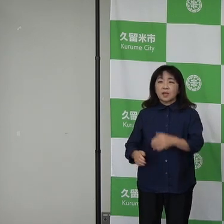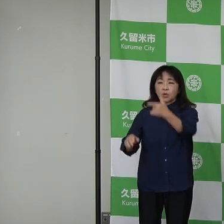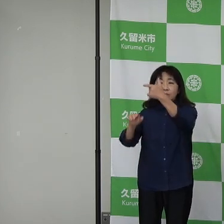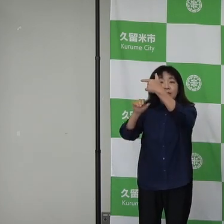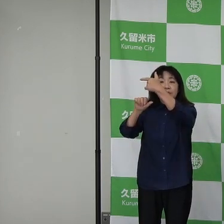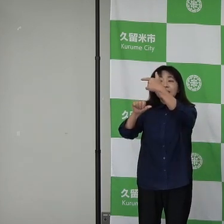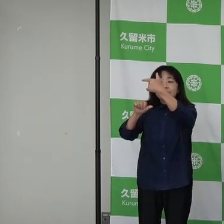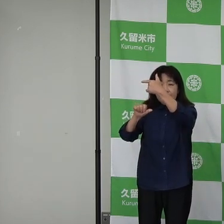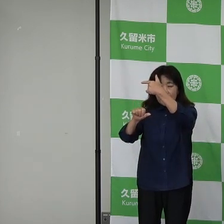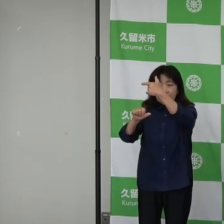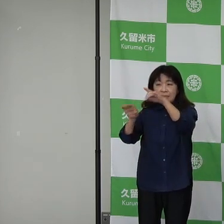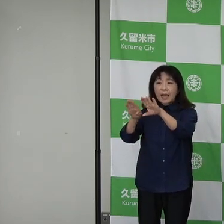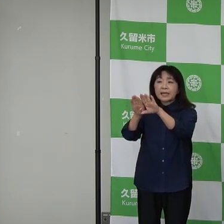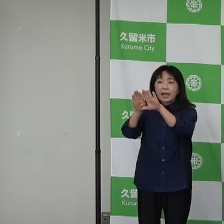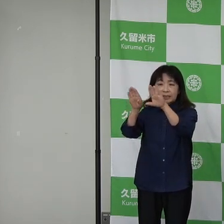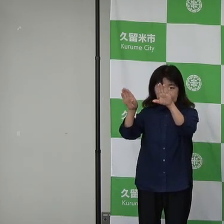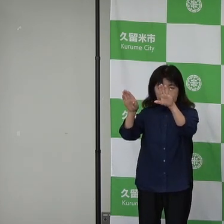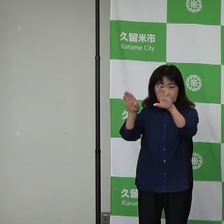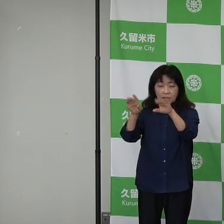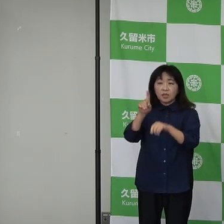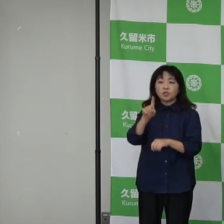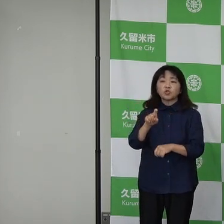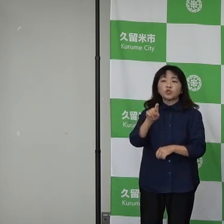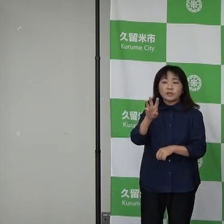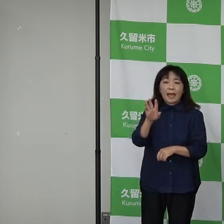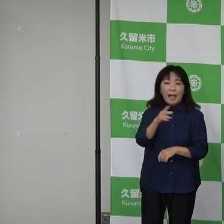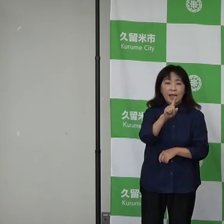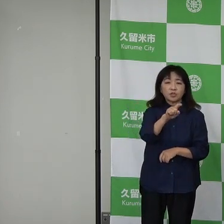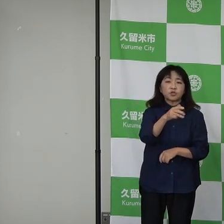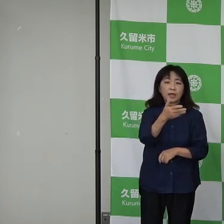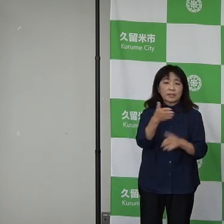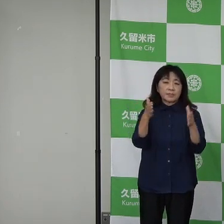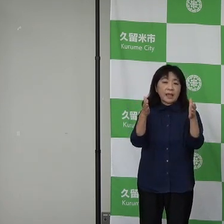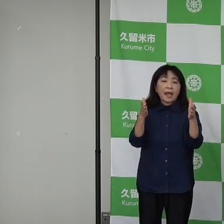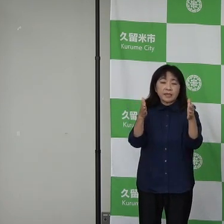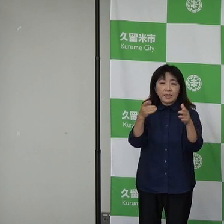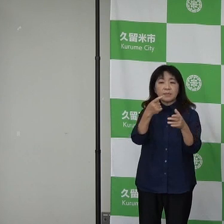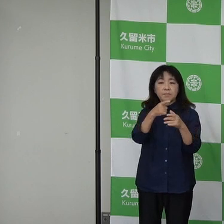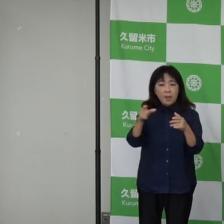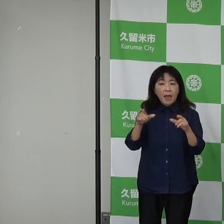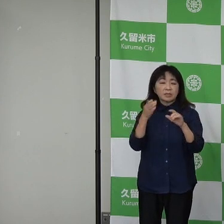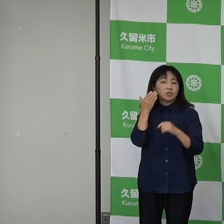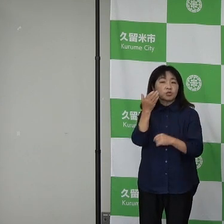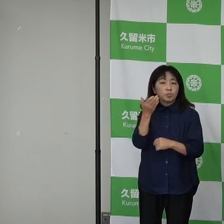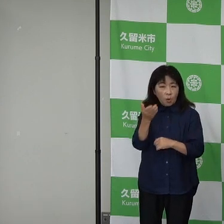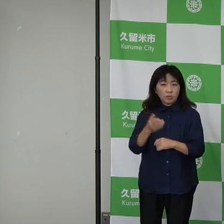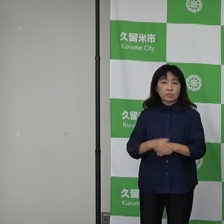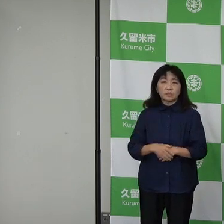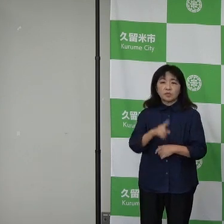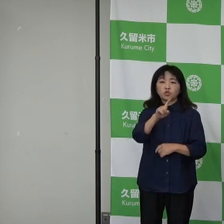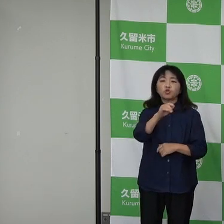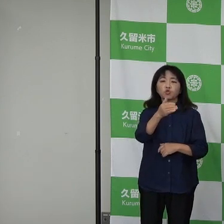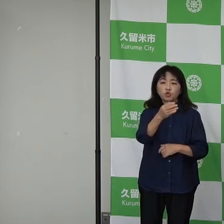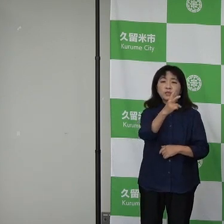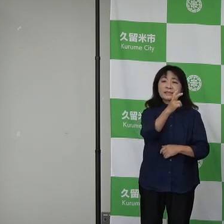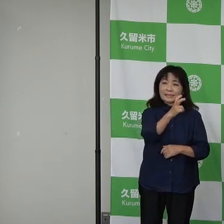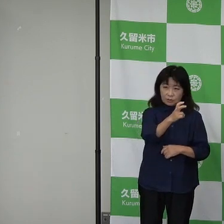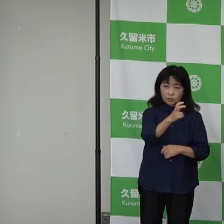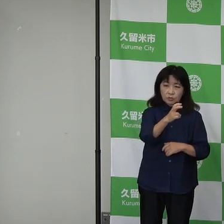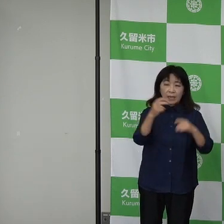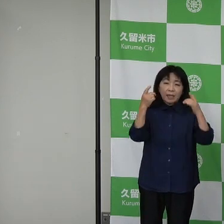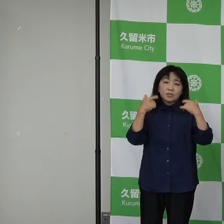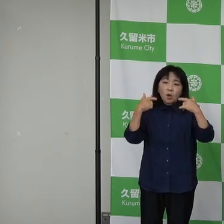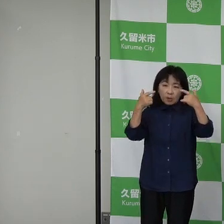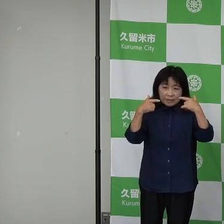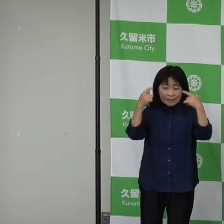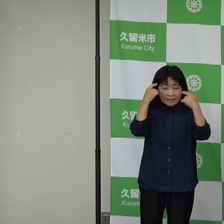6月5日に開会をし、13日から18日までが一般質問、19と20が常任